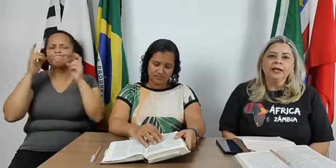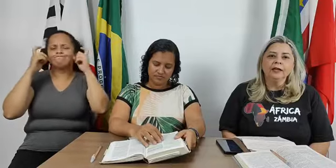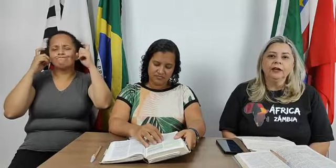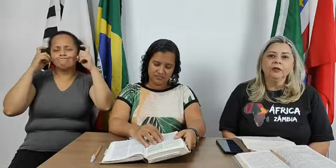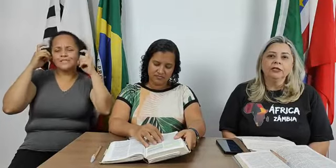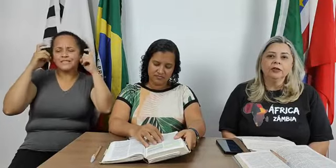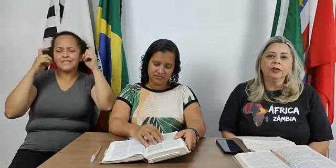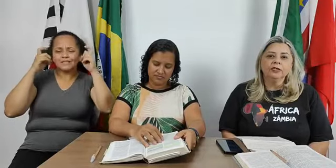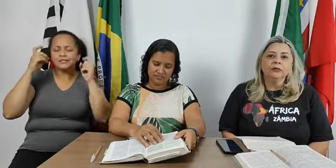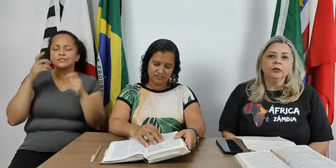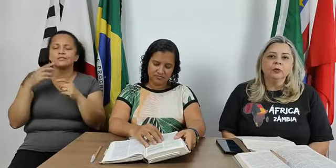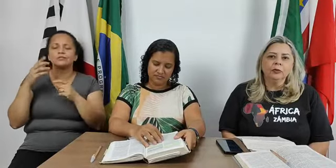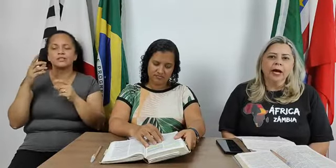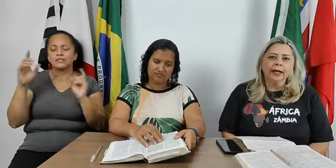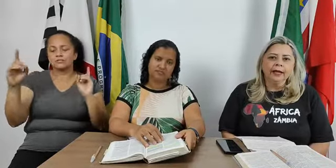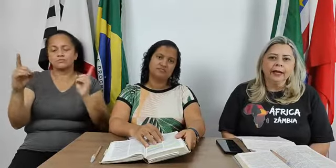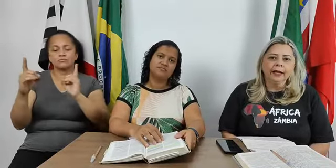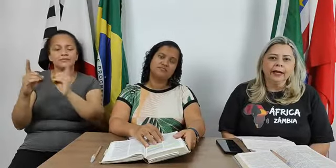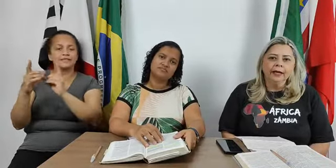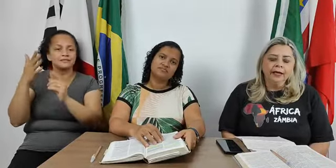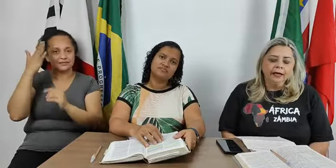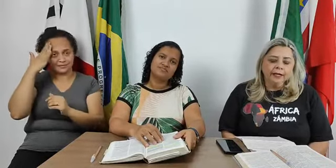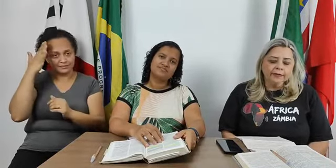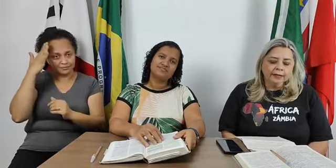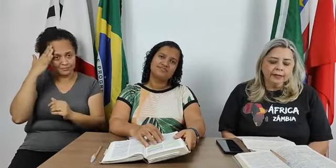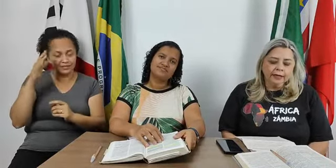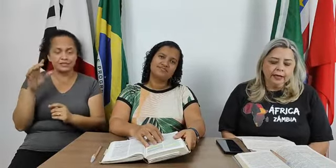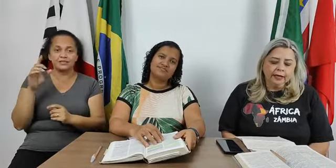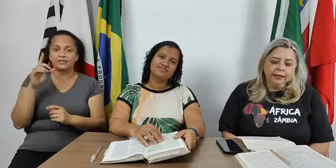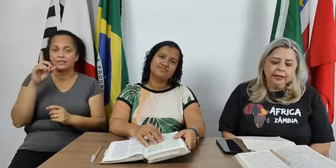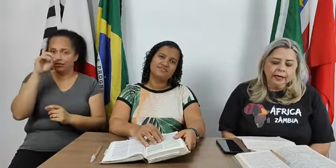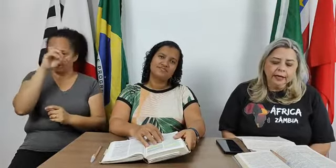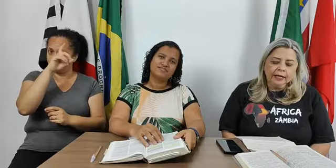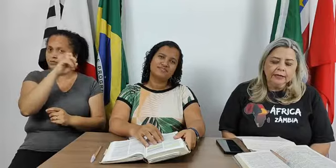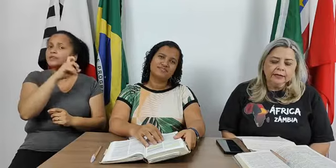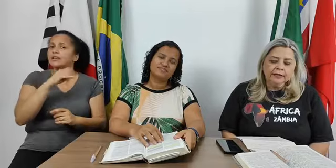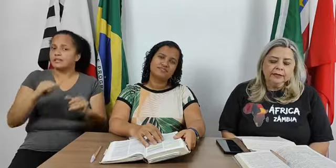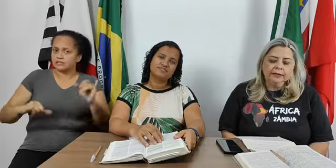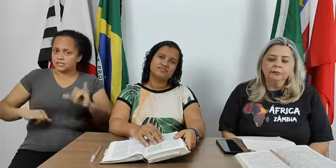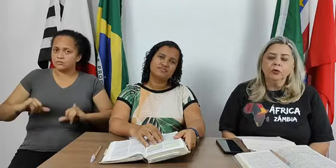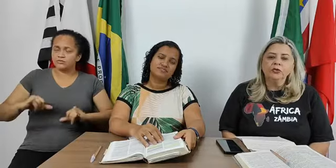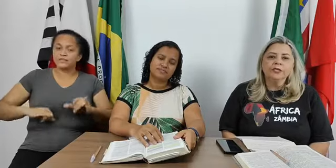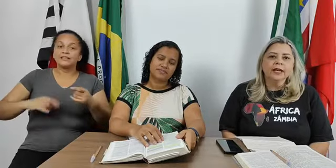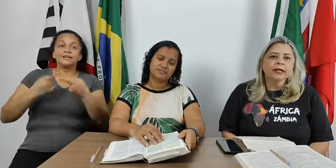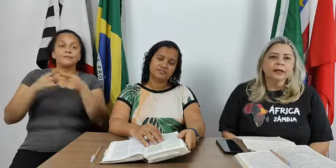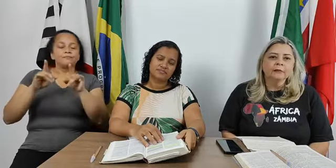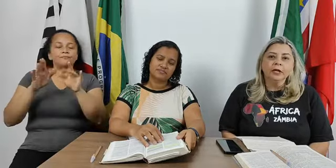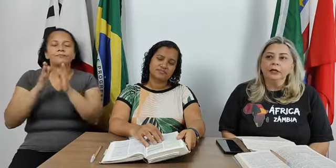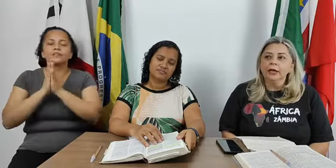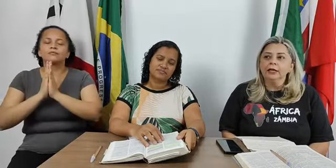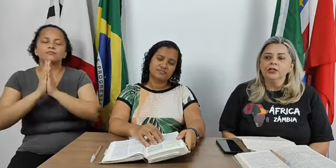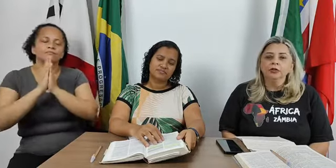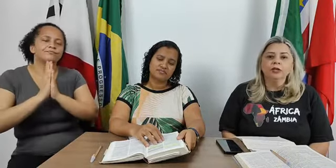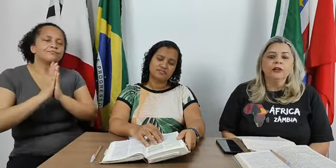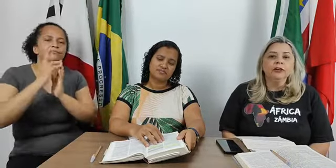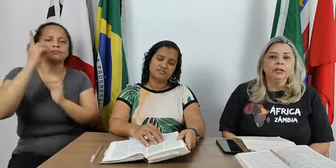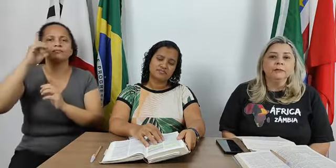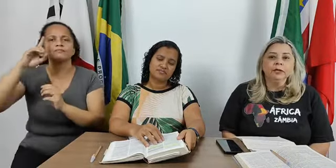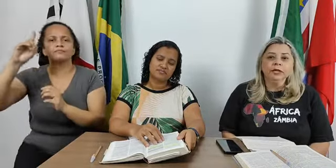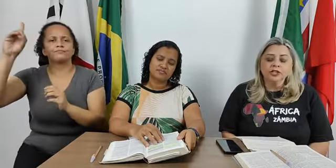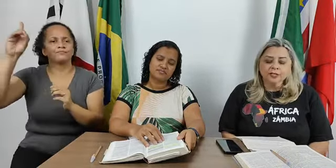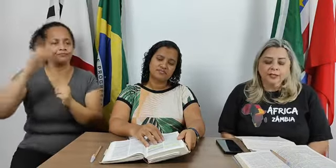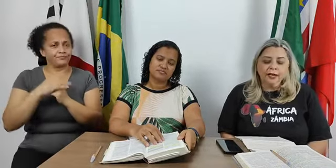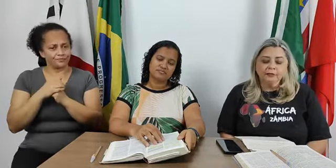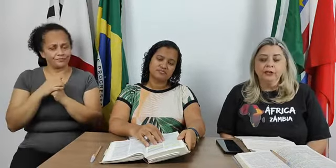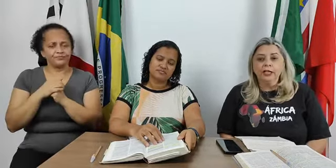aí ele entregou essa oração para o Pai, né? E nessa entrega ele quis mostrar também que ali juntava ali